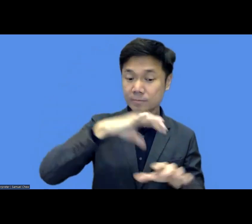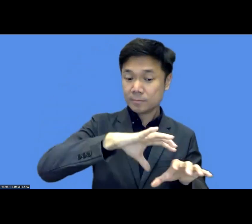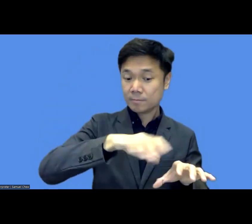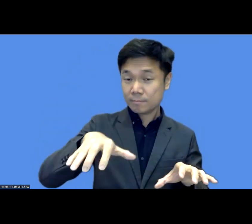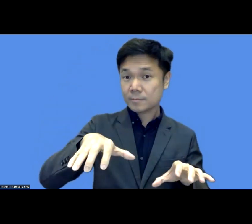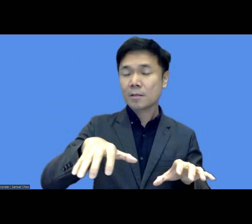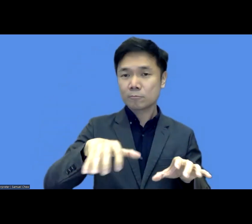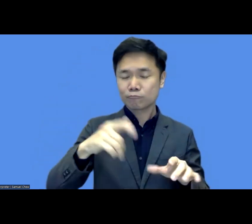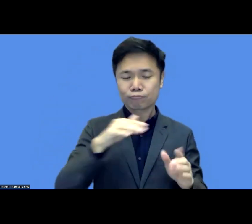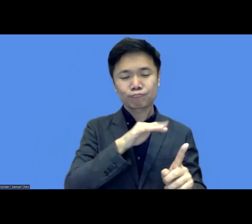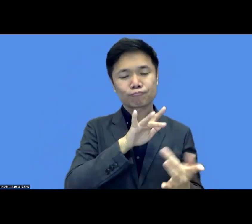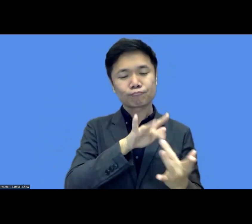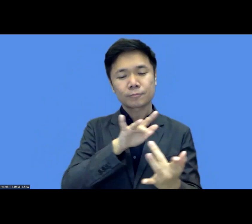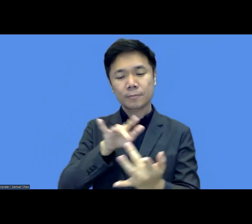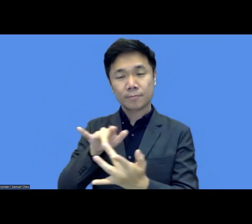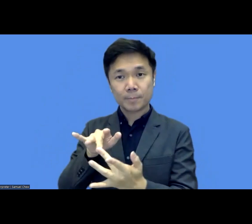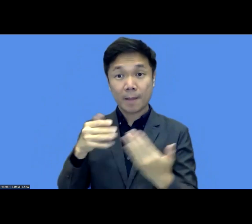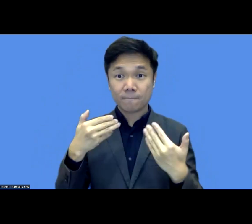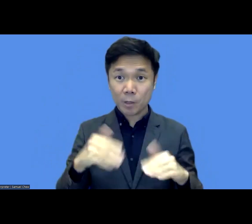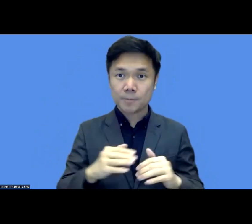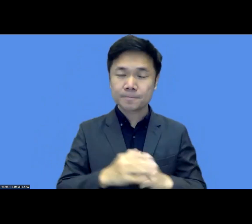los asesores de diferentes organizaciones